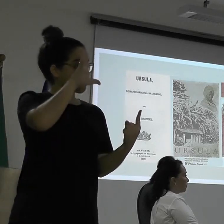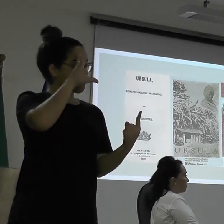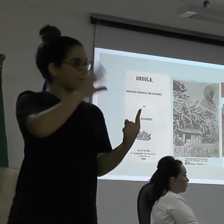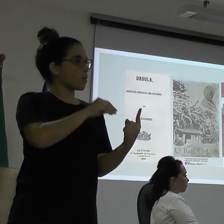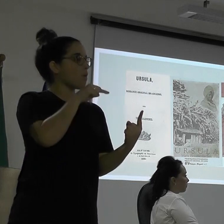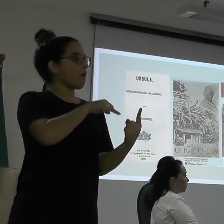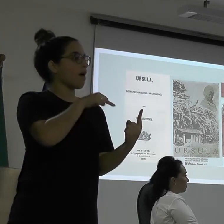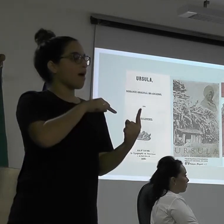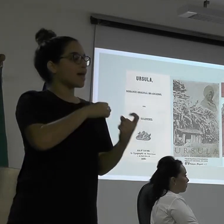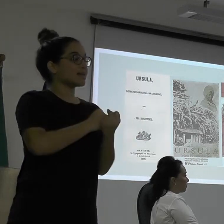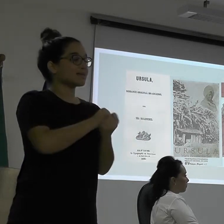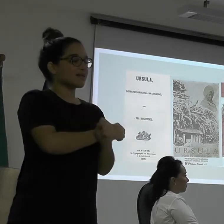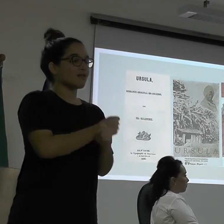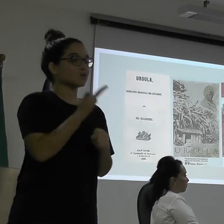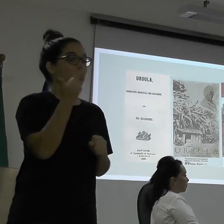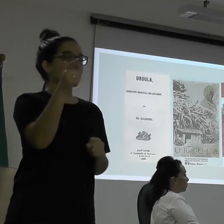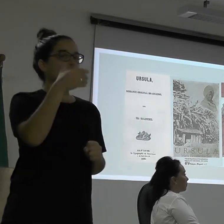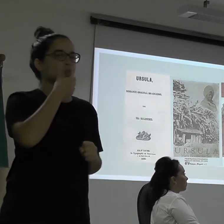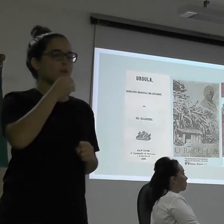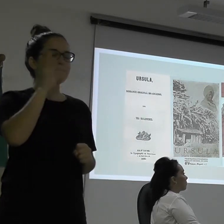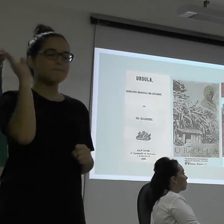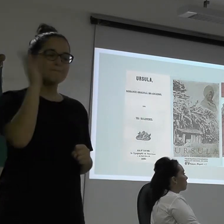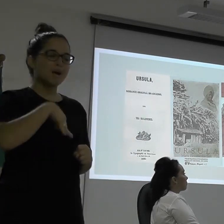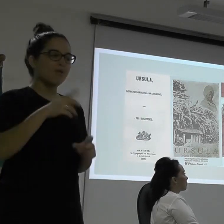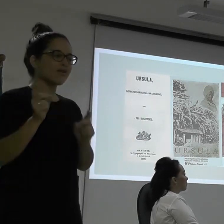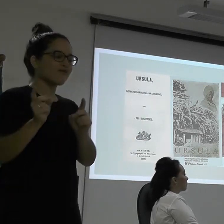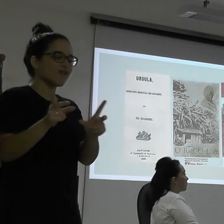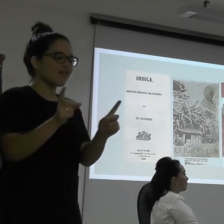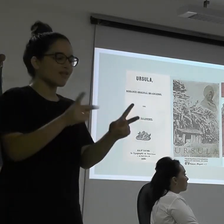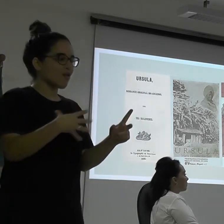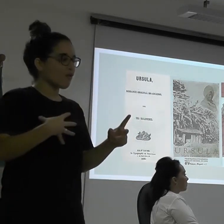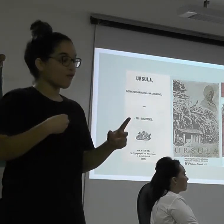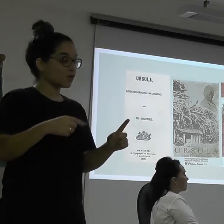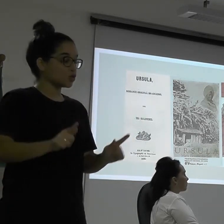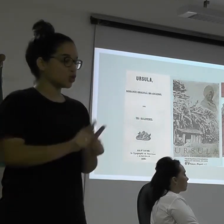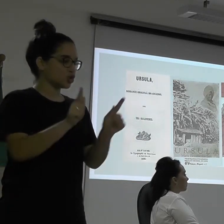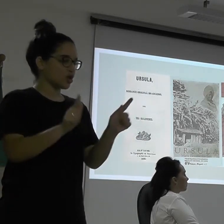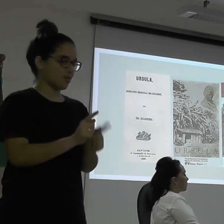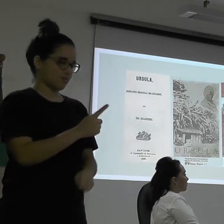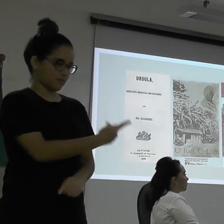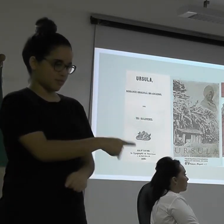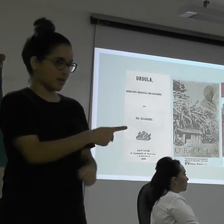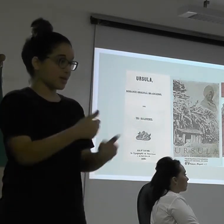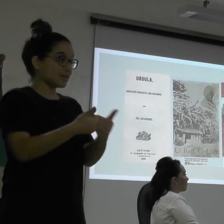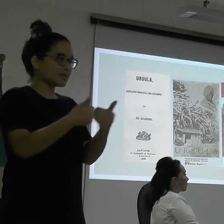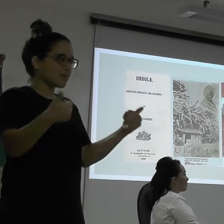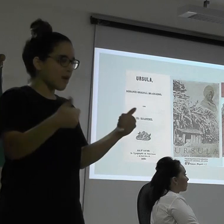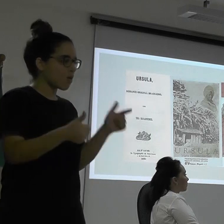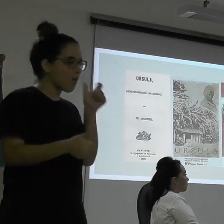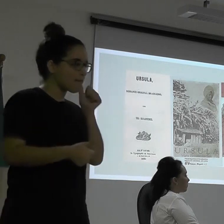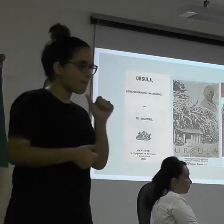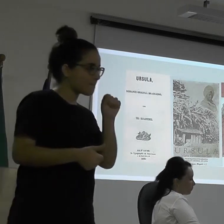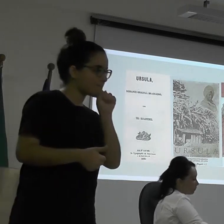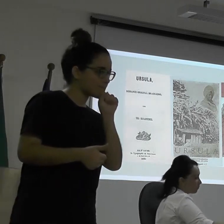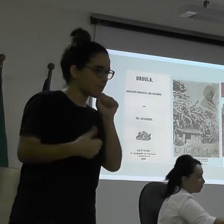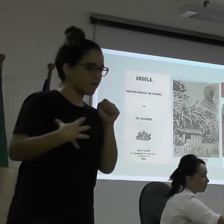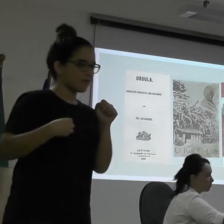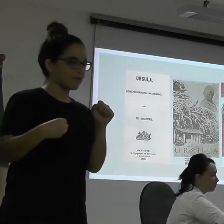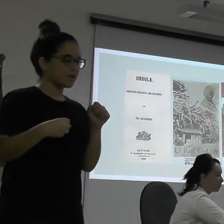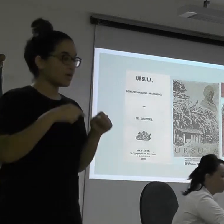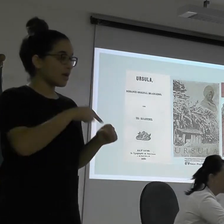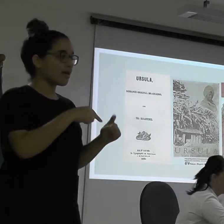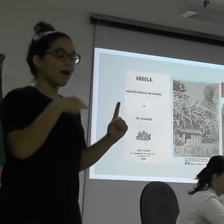escrava de um senhor mau e cruel que havia vendido seus filhos gêmeos, separando mãe e filhos, e desde então